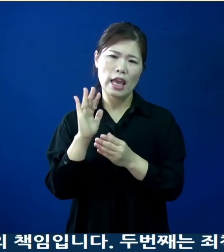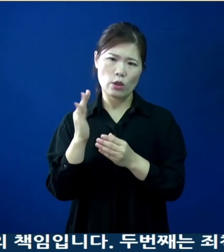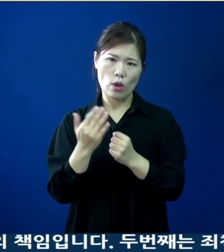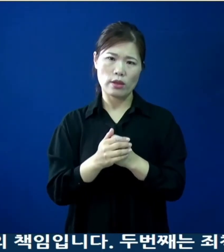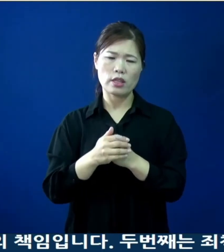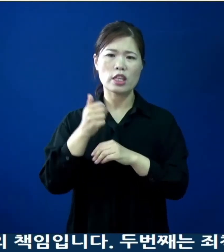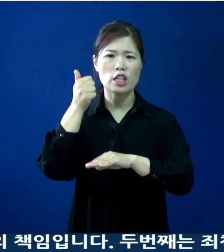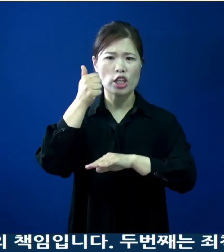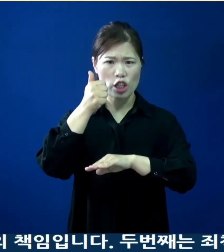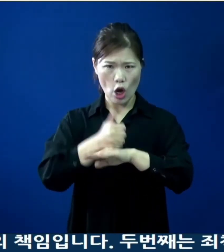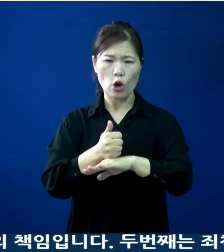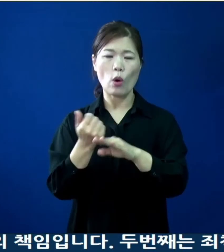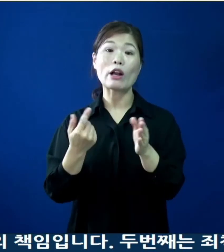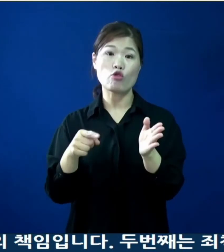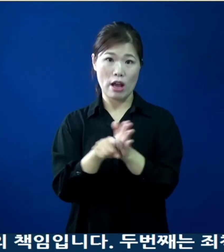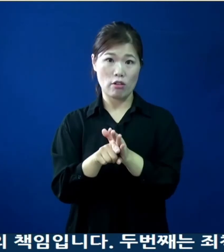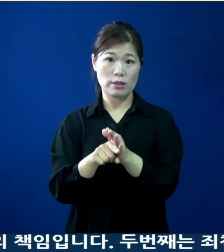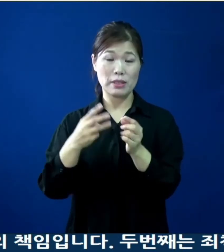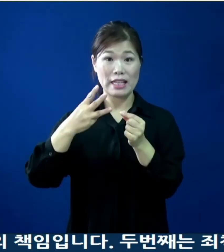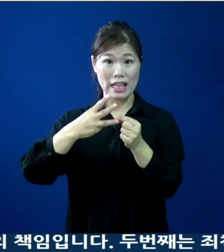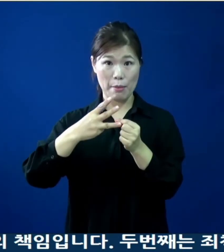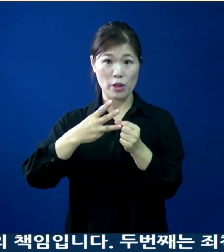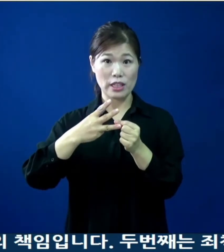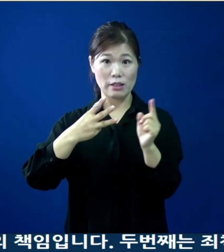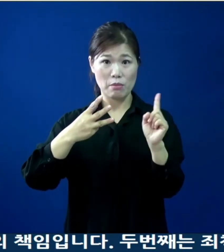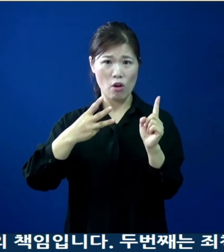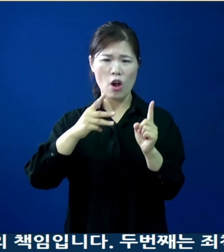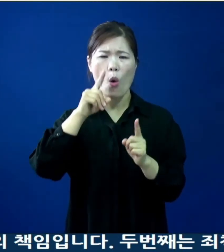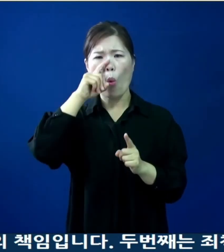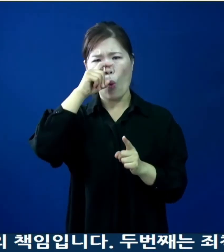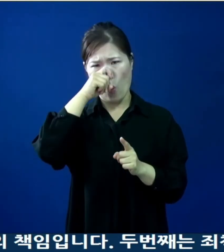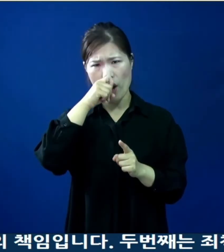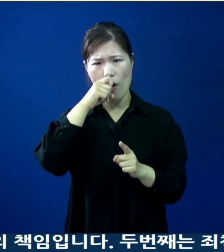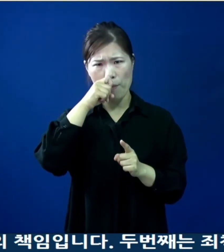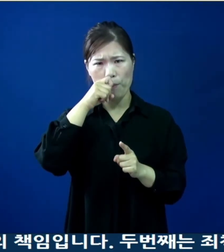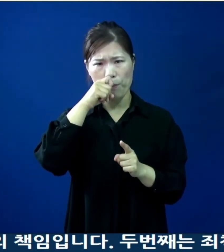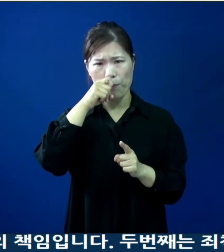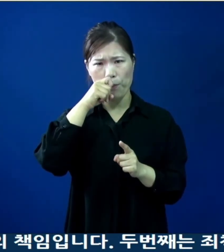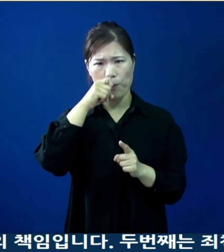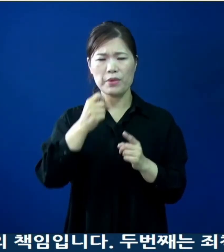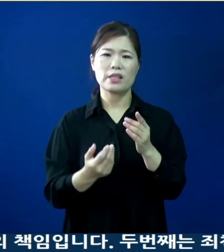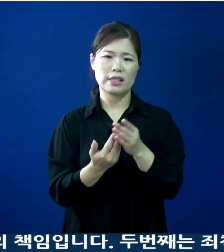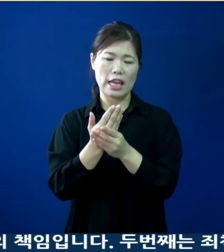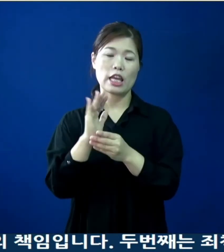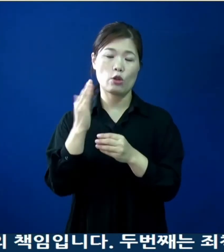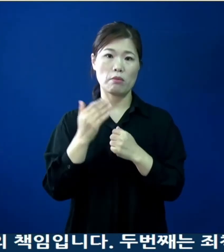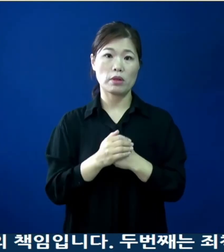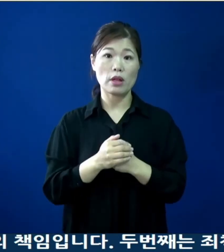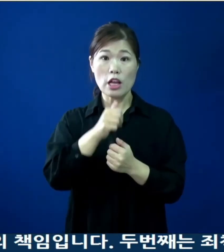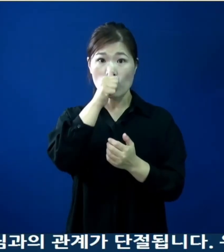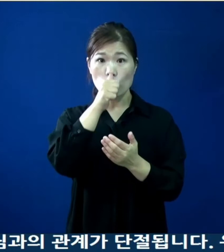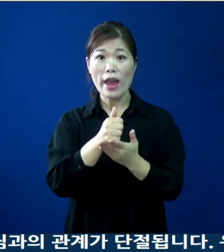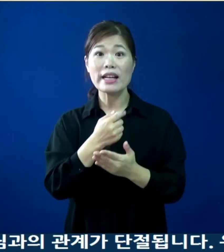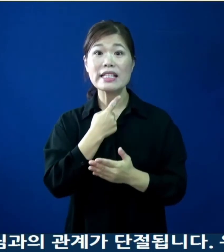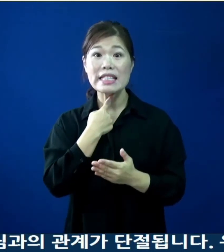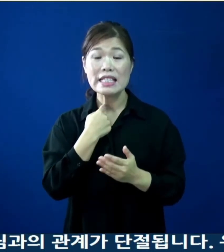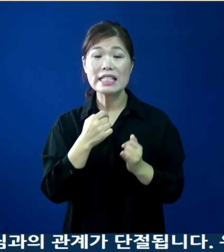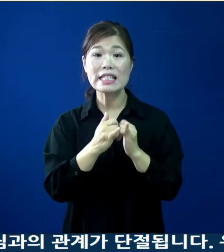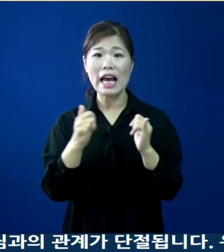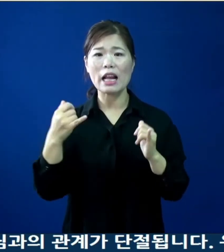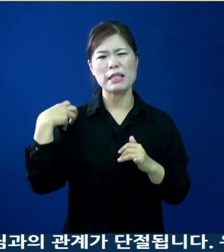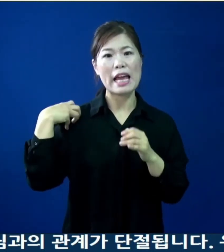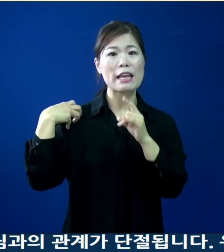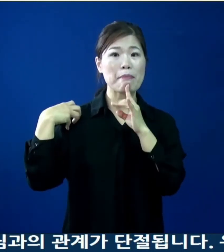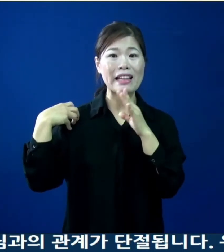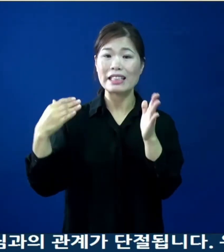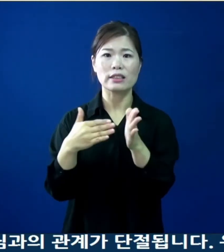위한 것이라는 것이죠. 세 번째는 오염이 생긴다는 겁니다. 죄는 죄 지은 사람의 책임만으로 끝나는